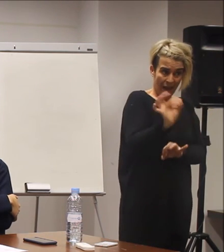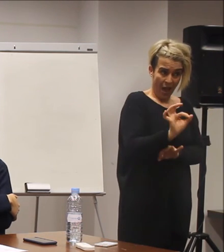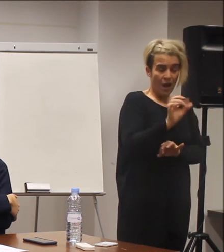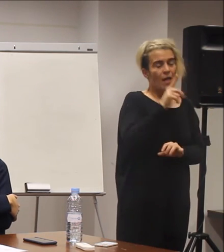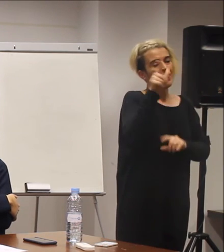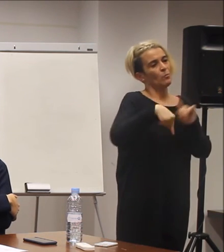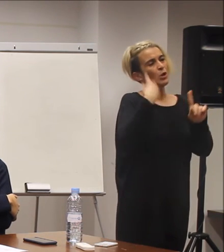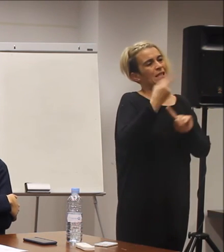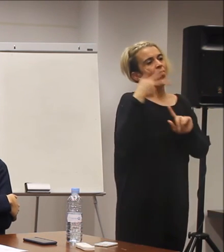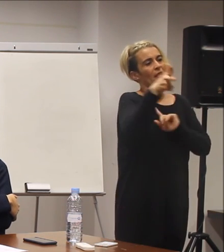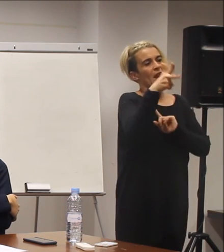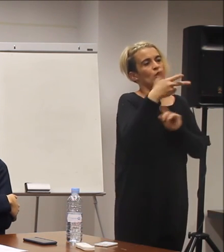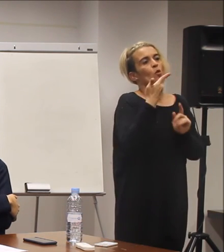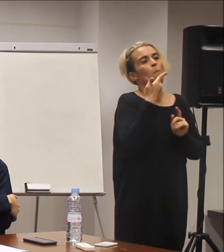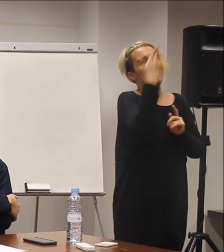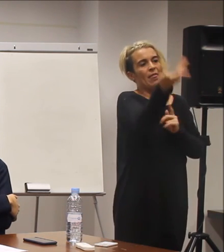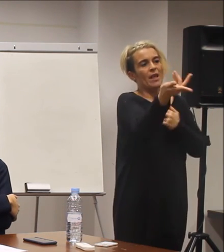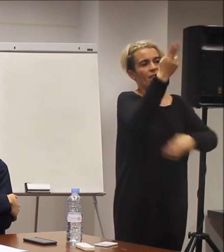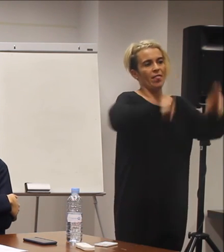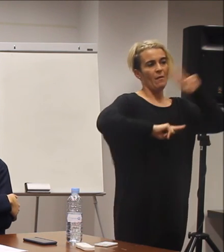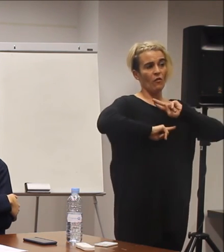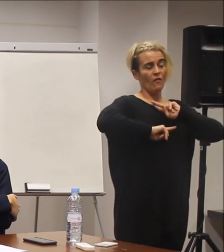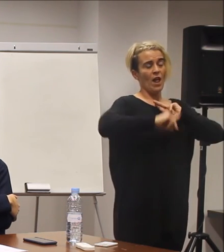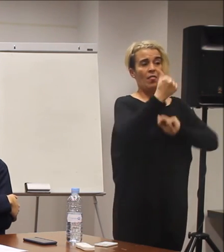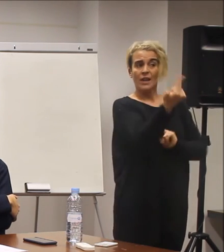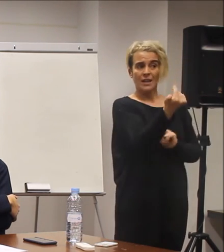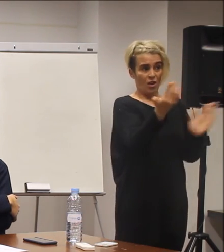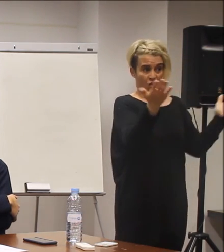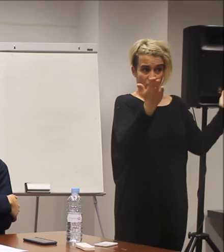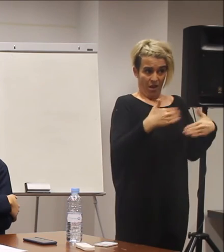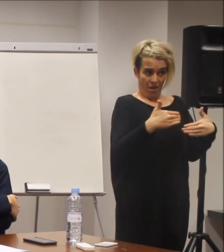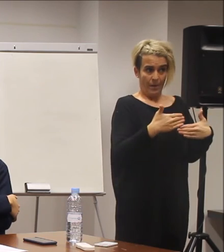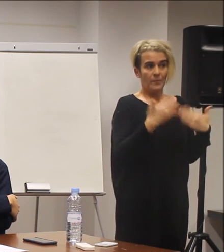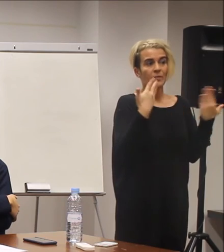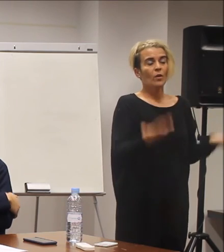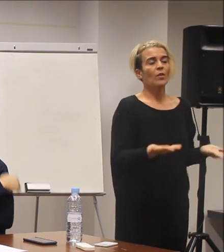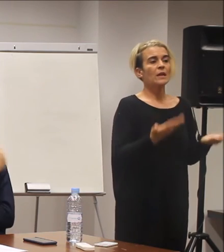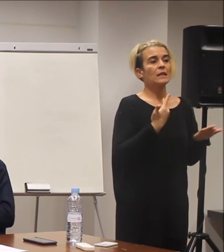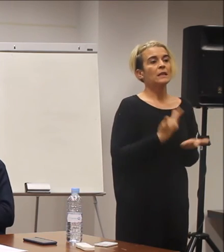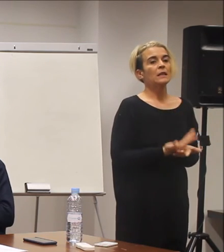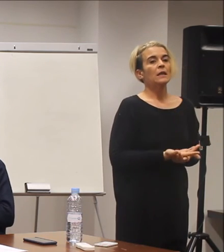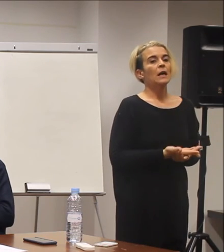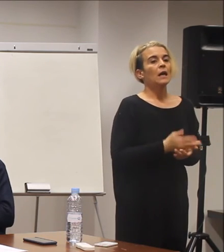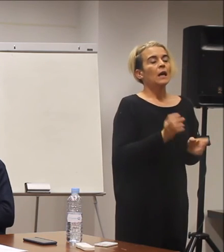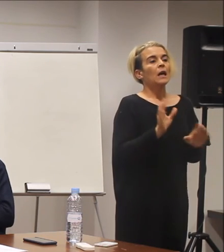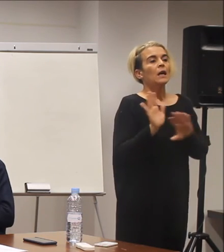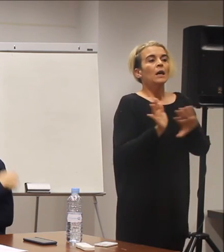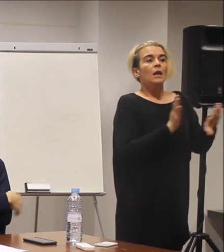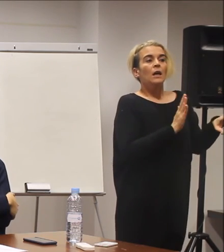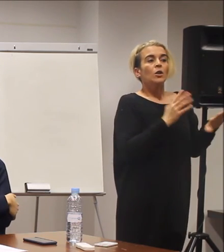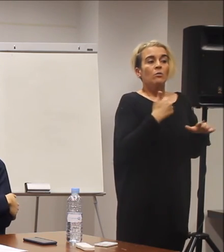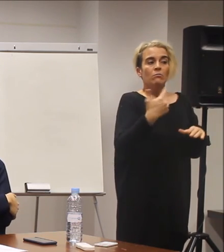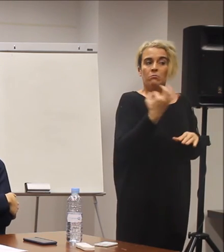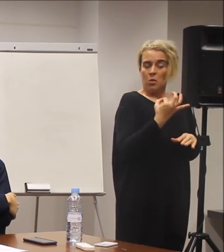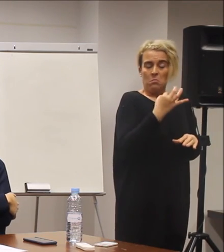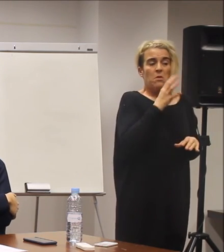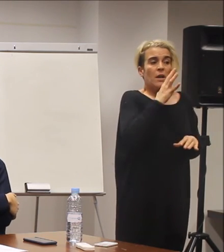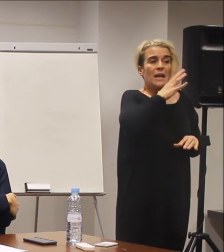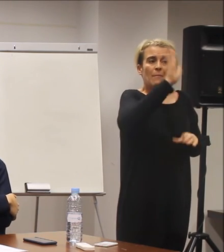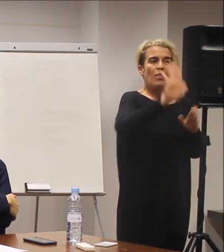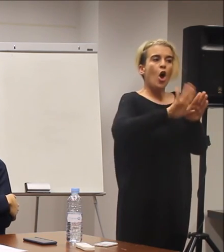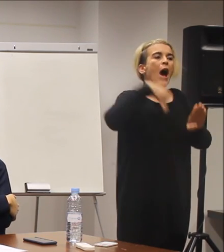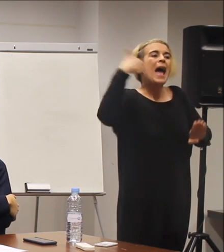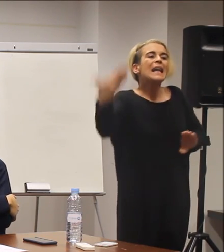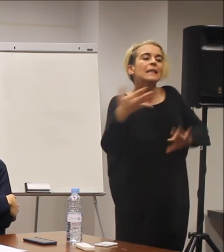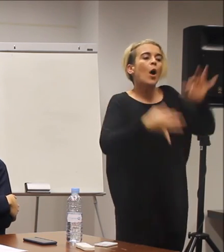costas. ¿Vale? Entonces, en vez de hacer un favor al consumidor, desde nuestro punto de vista no lo ha hecho, pero bueno, no pasa nada, hacemos la reclamación extrajudicial,